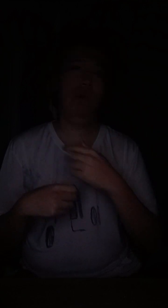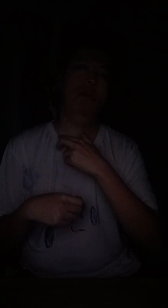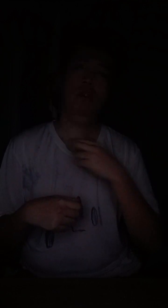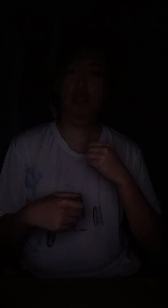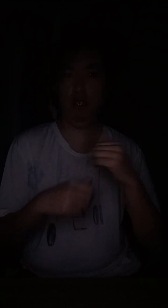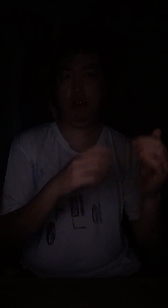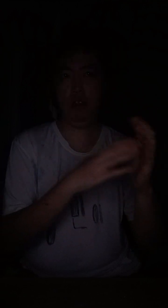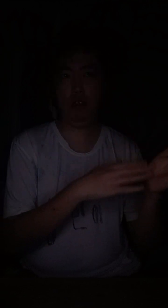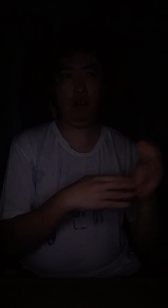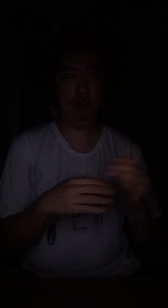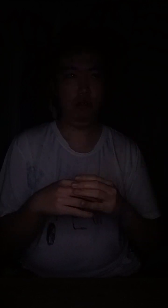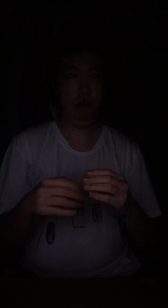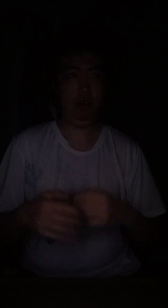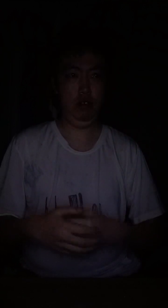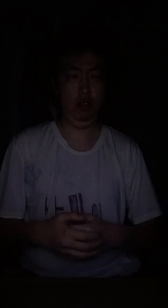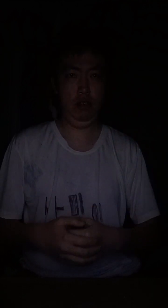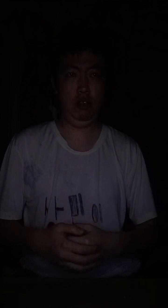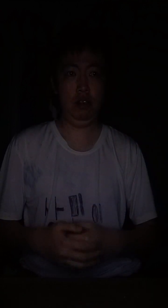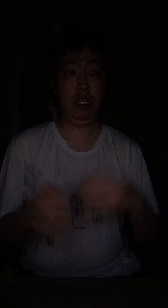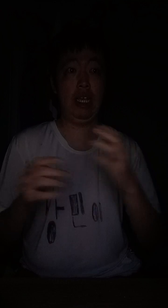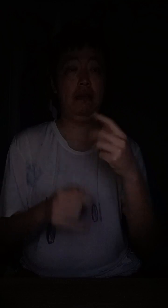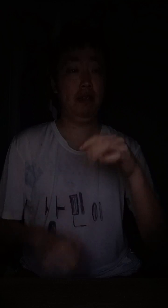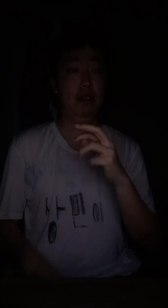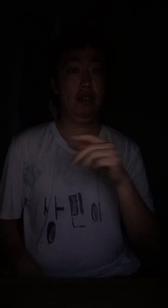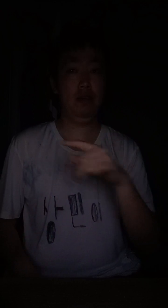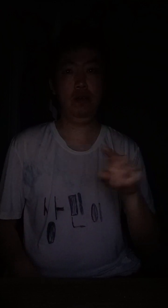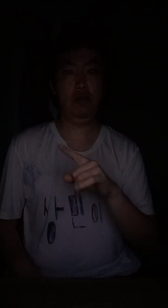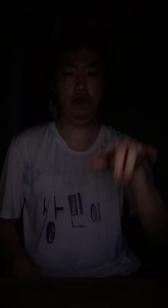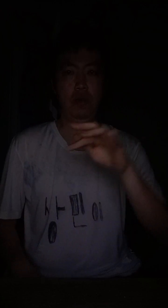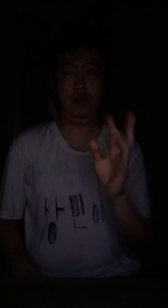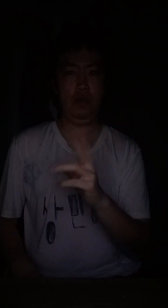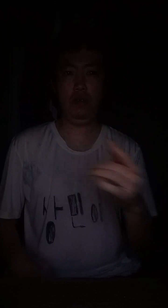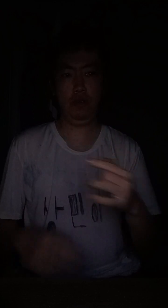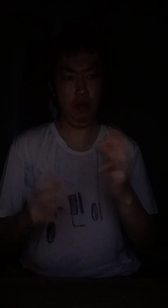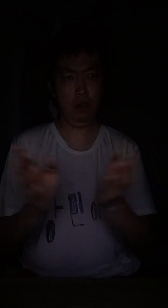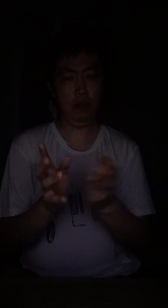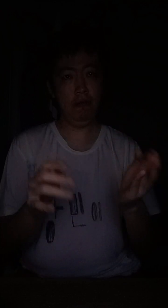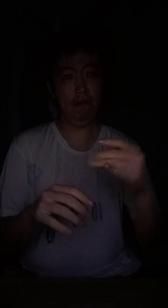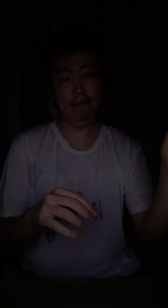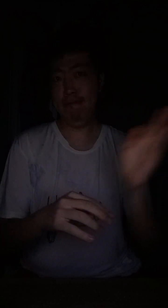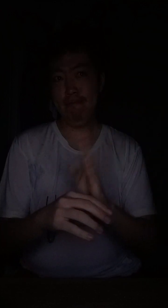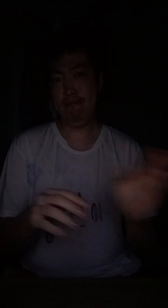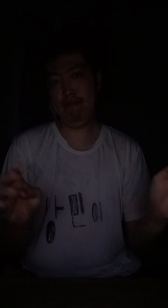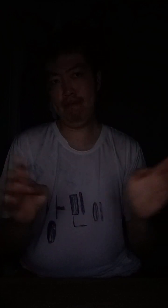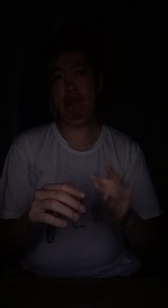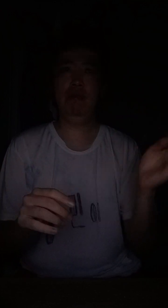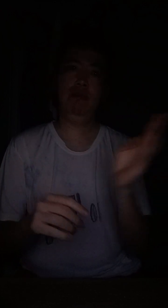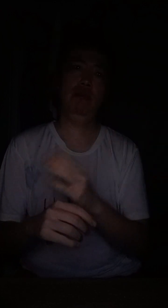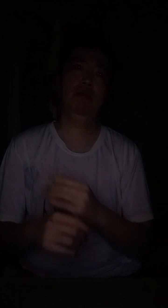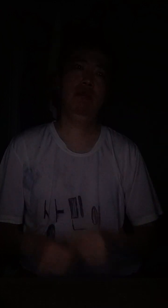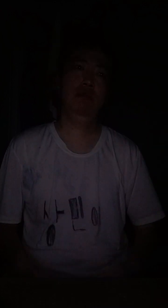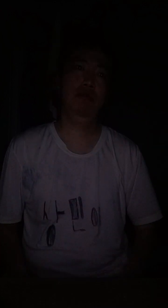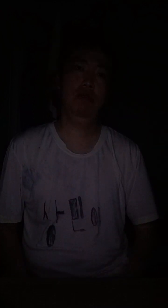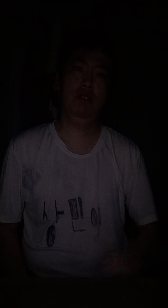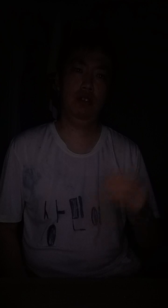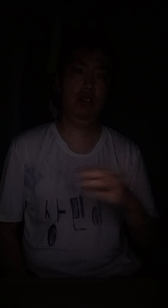막든지. KBS 측은 진행자 논란 관련 입장을 묻는 질문에 아무 답변을 하지 않았고 내란 사태